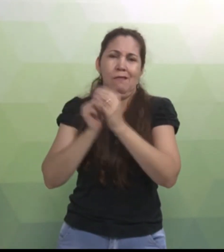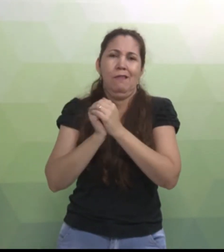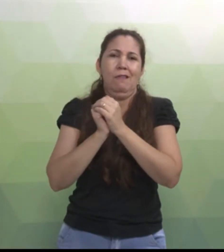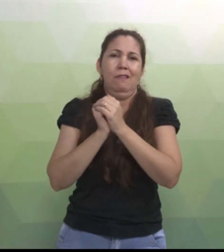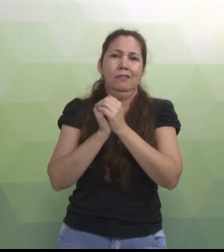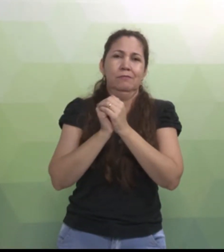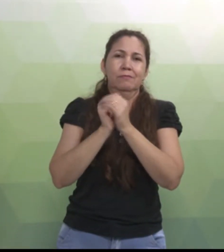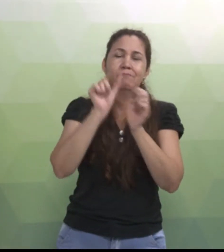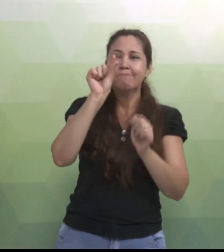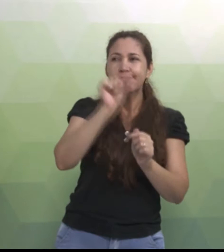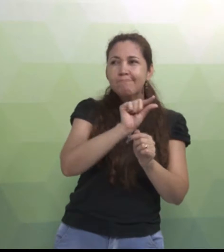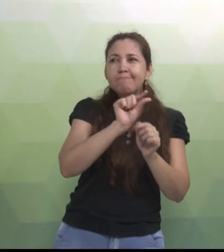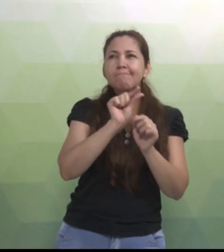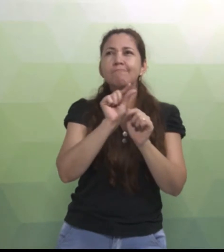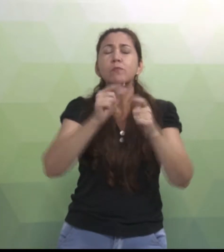onde será desenvolvido esse trabalho,